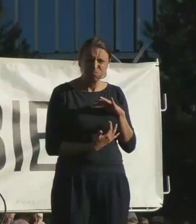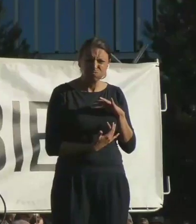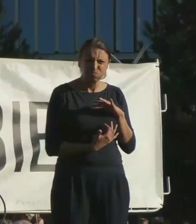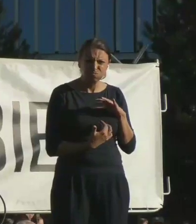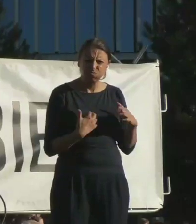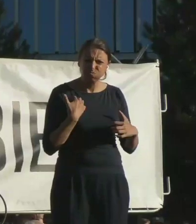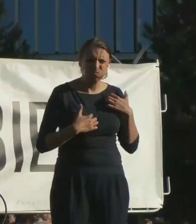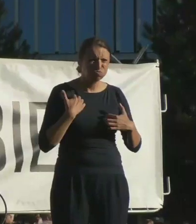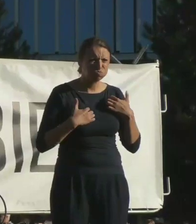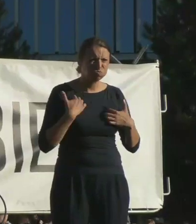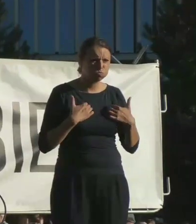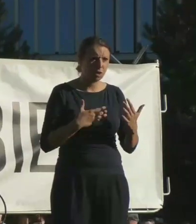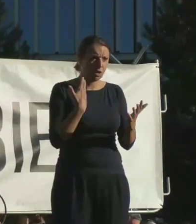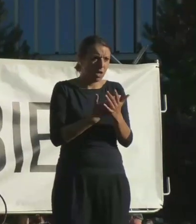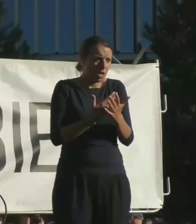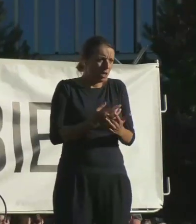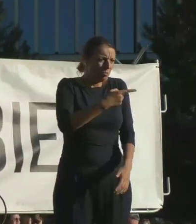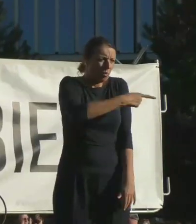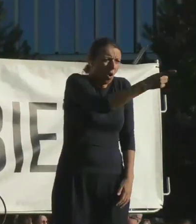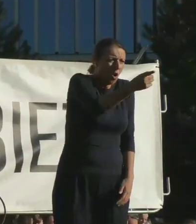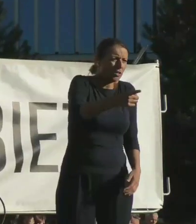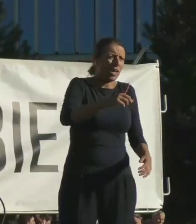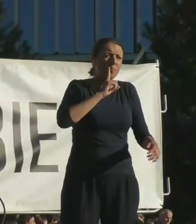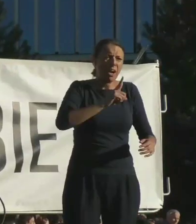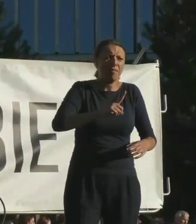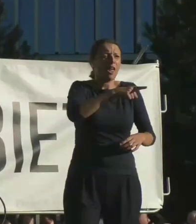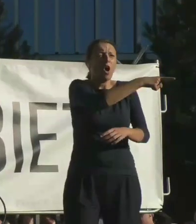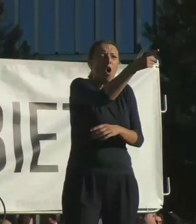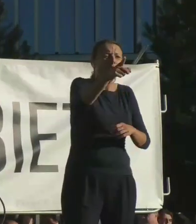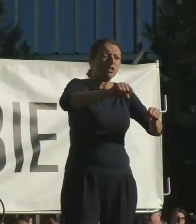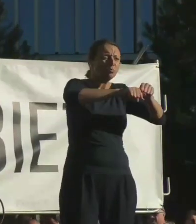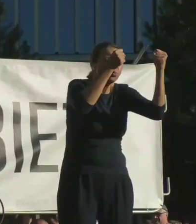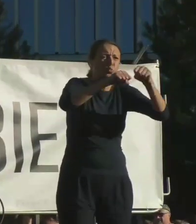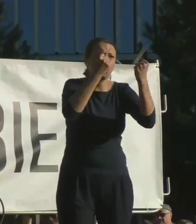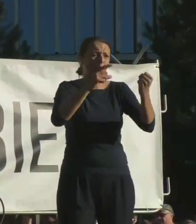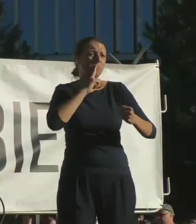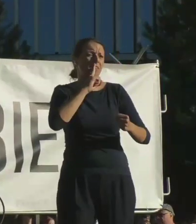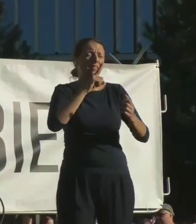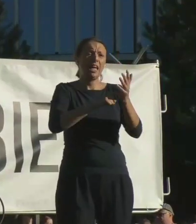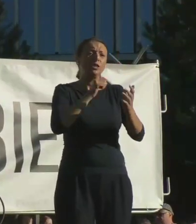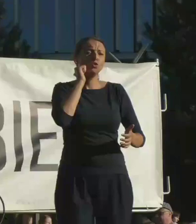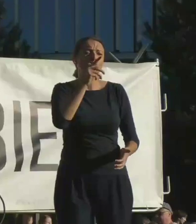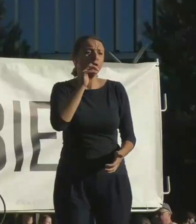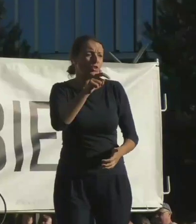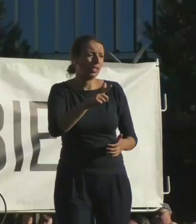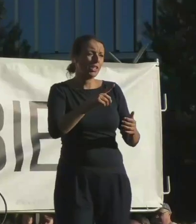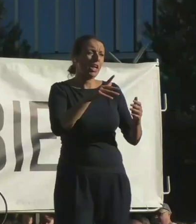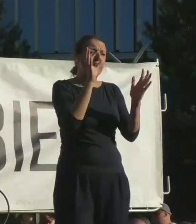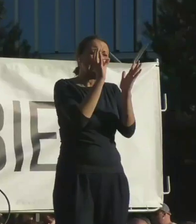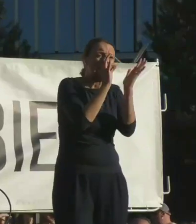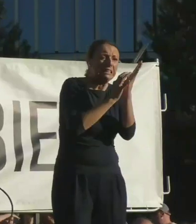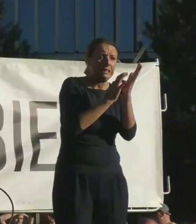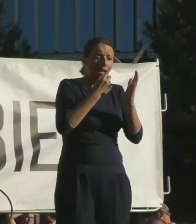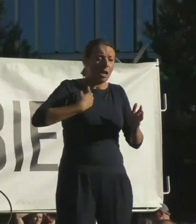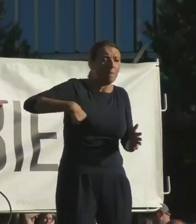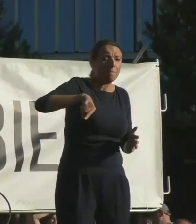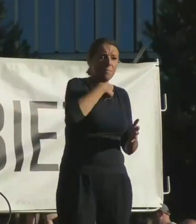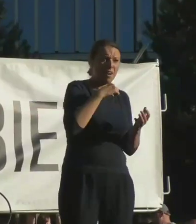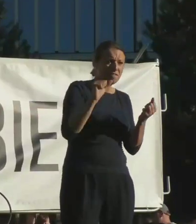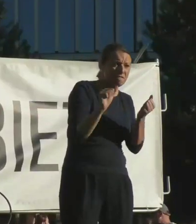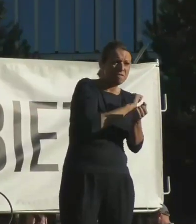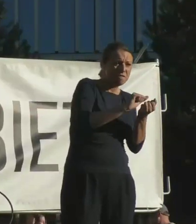te cholerne psuje, psują każdego dnia systematycznie to wszystko, o co